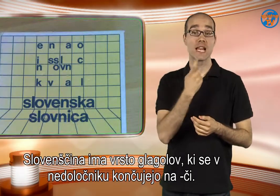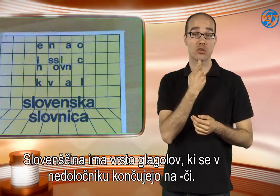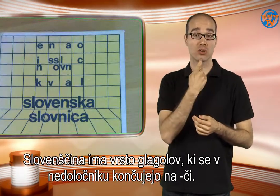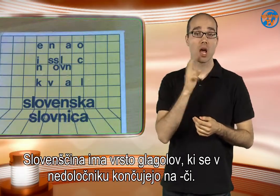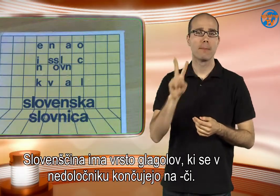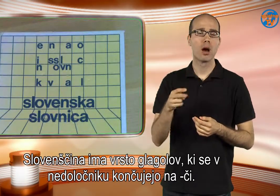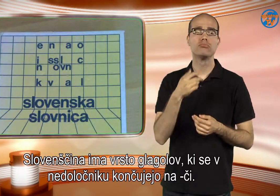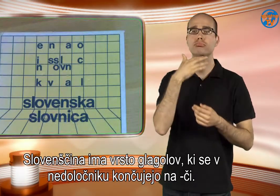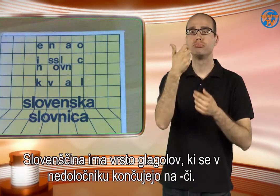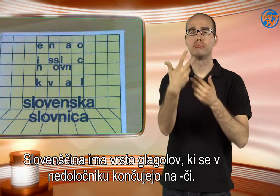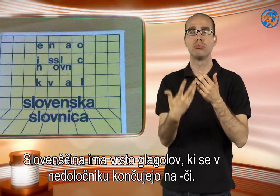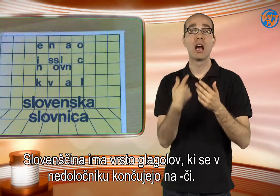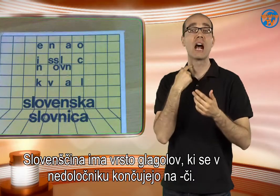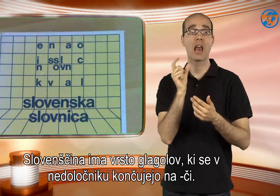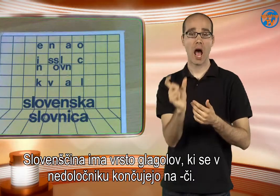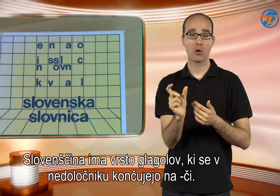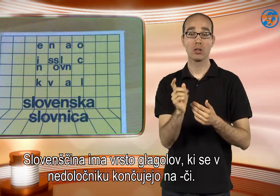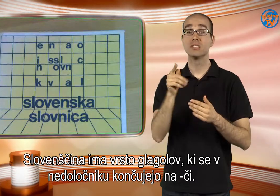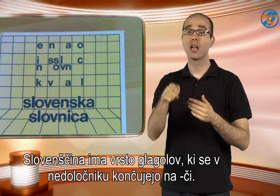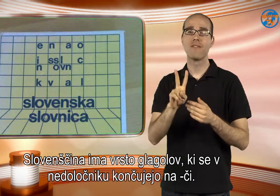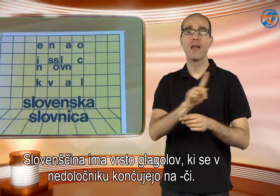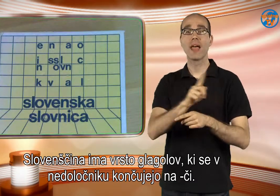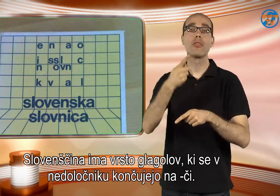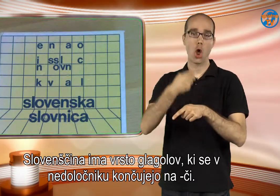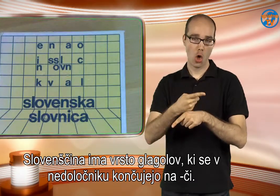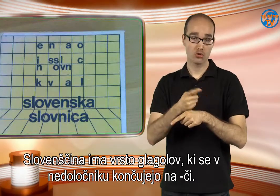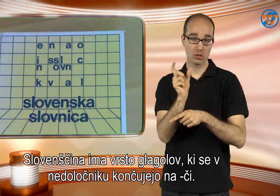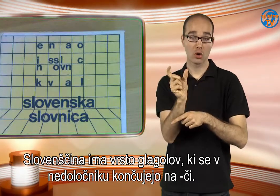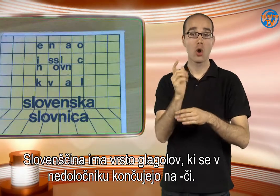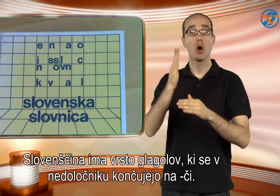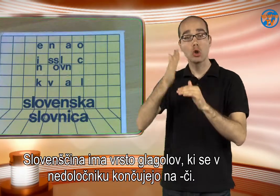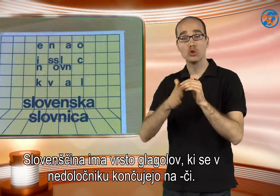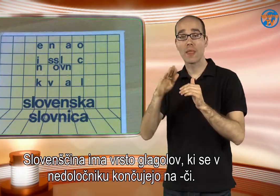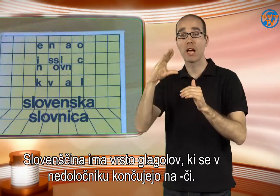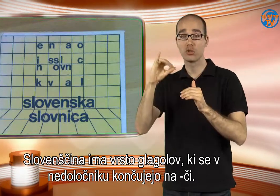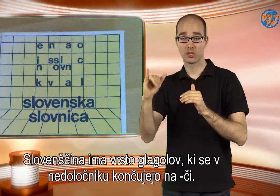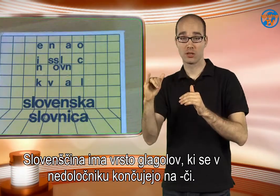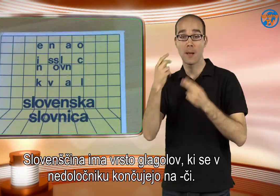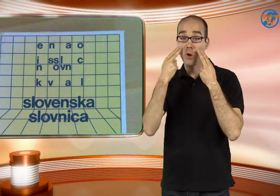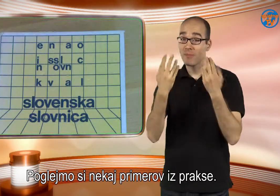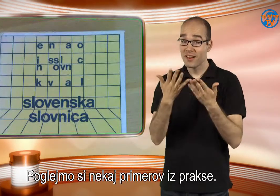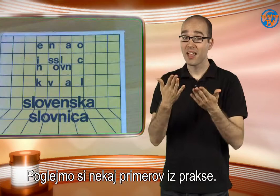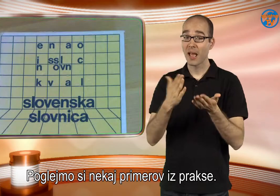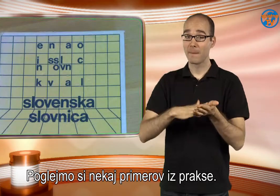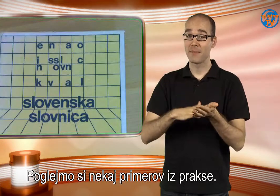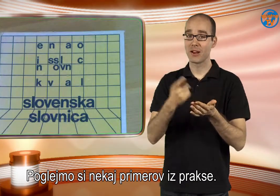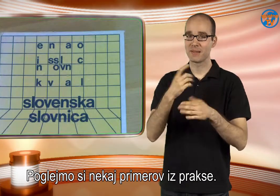Slovenščina ima vrsto glagolov, ki se v nedoločniku končujejo nači. Poglejmo si nekaj